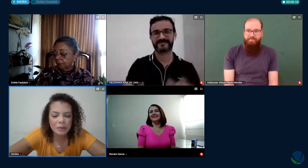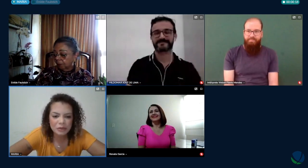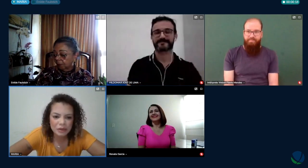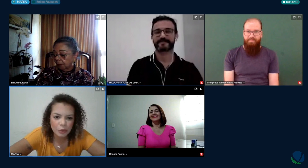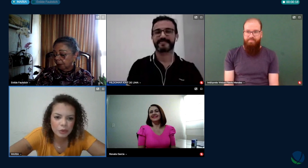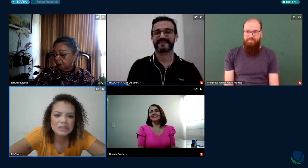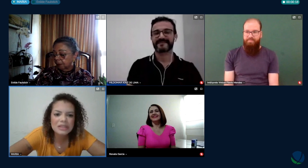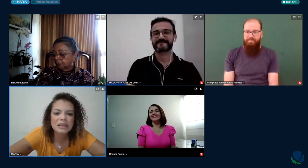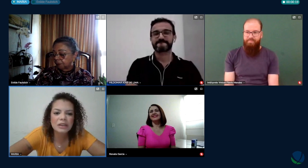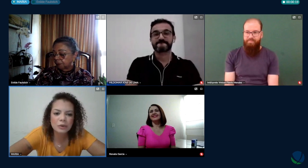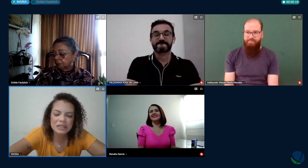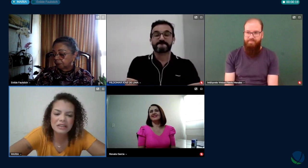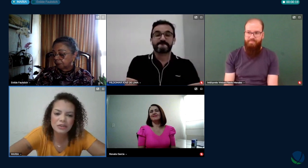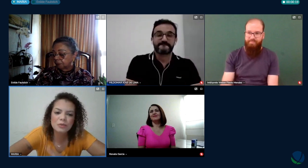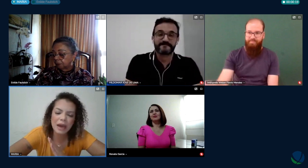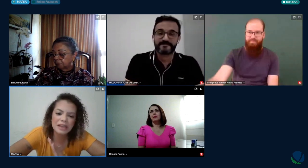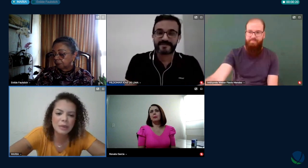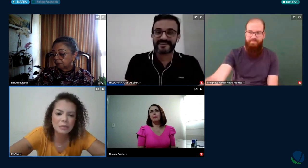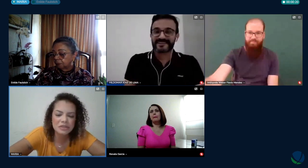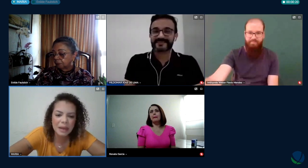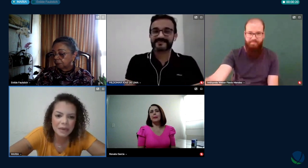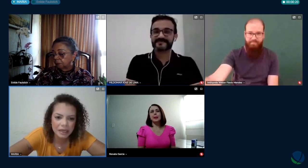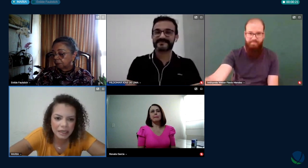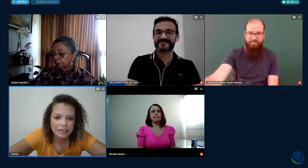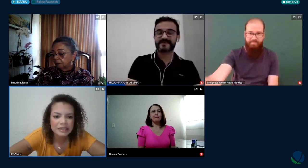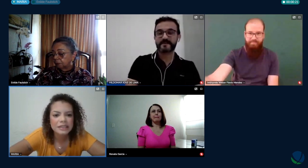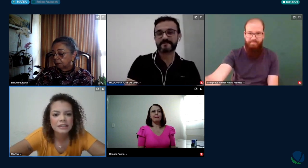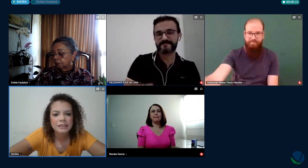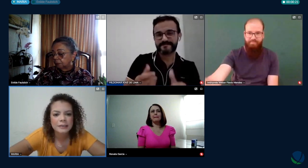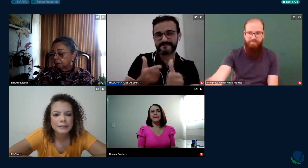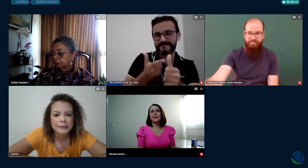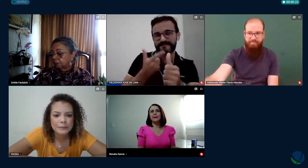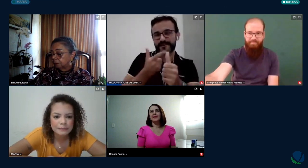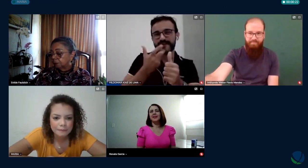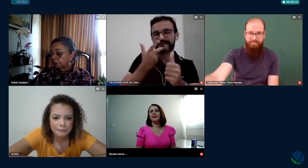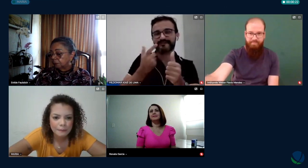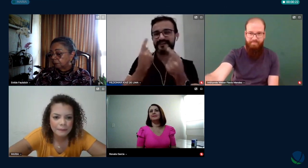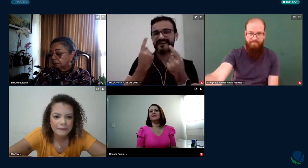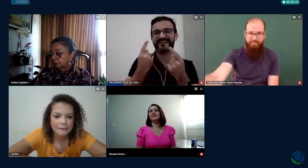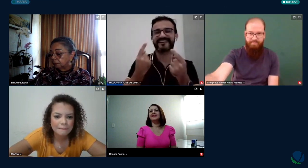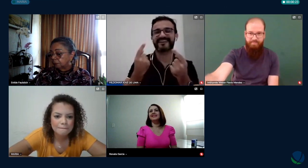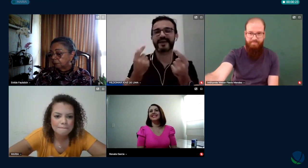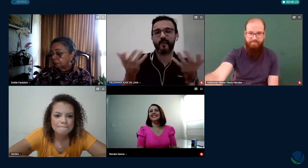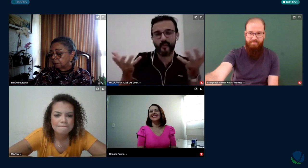intérpretes, cumprimento a todos e, inclusive, os pares membros da banca.